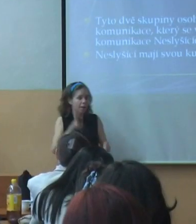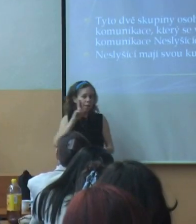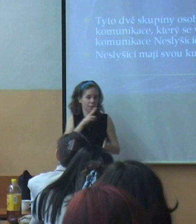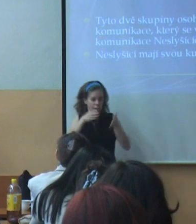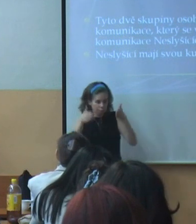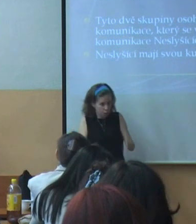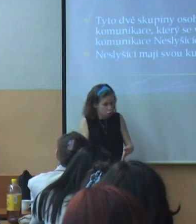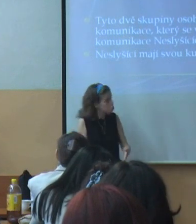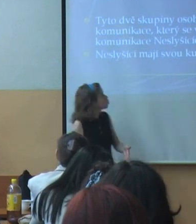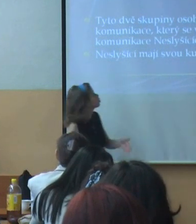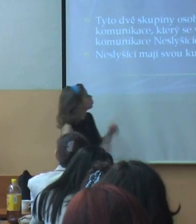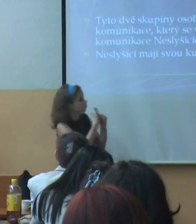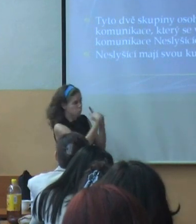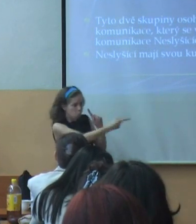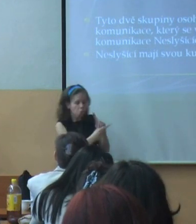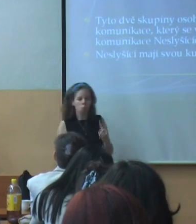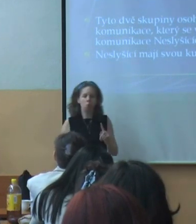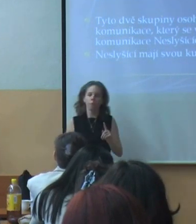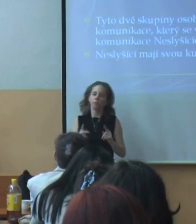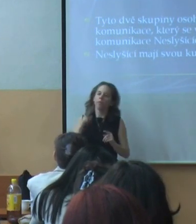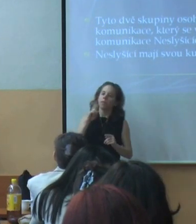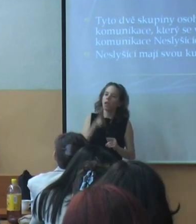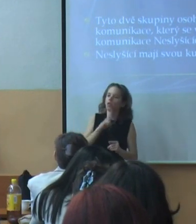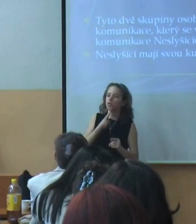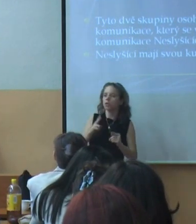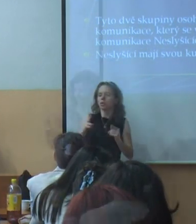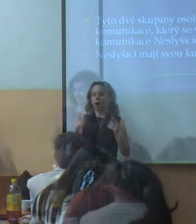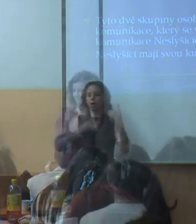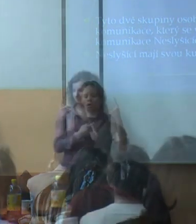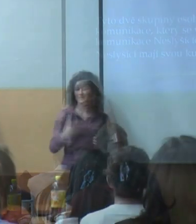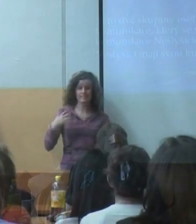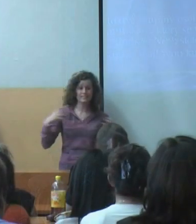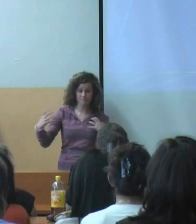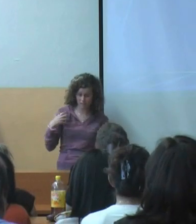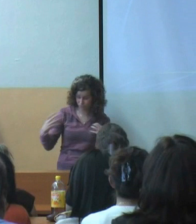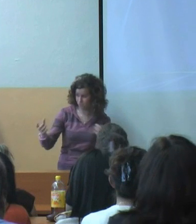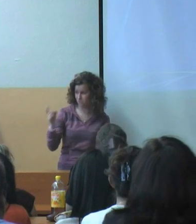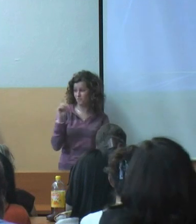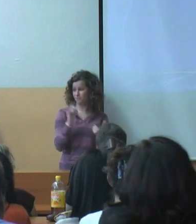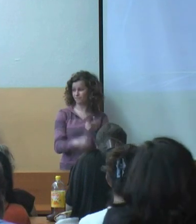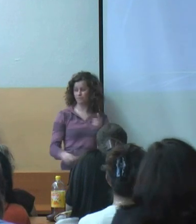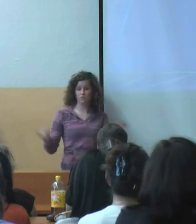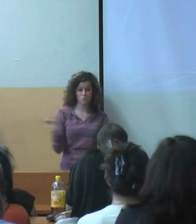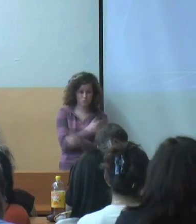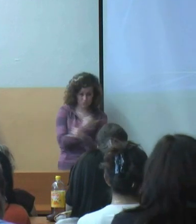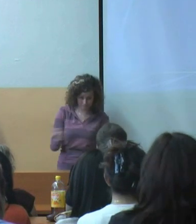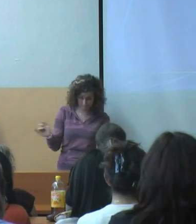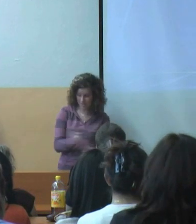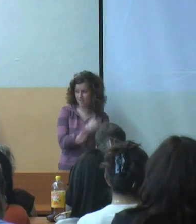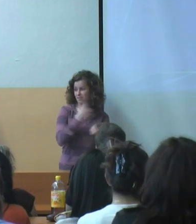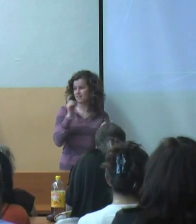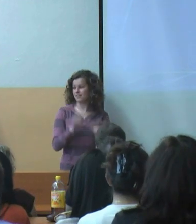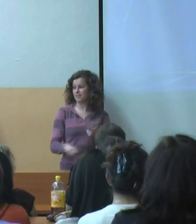Ale neslyšící jako celek se dělí na různé další podskupiny neslyšící. Já bych uvedl příklady, kde neslyšící rádi